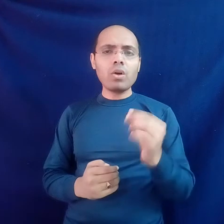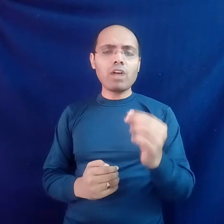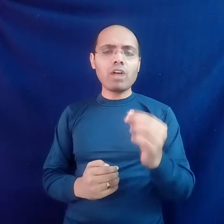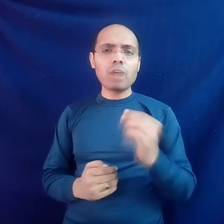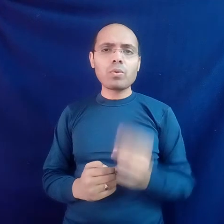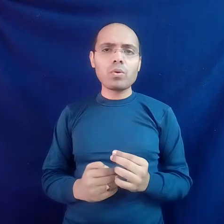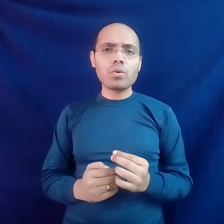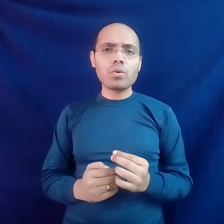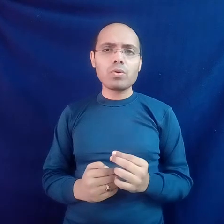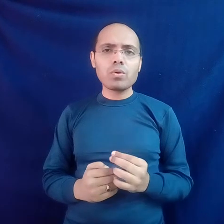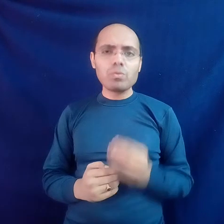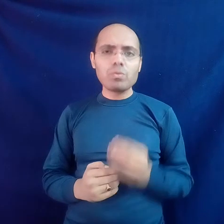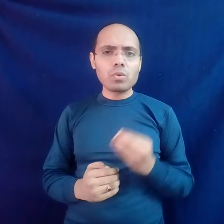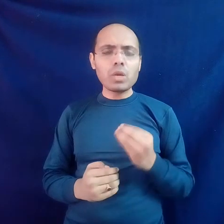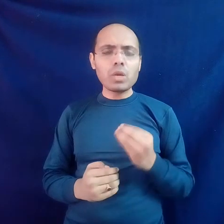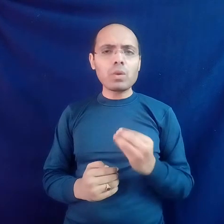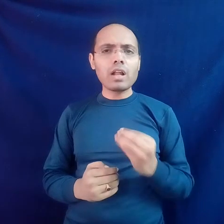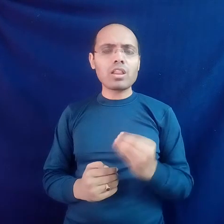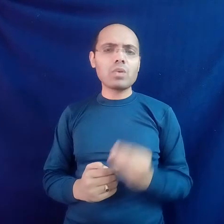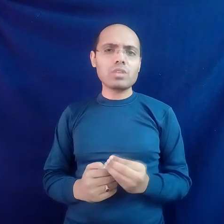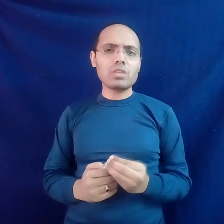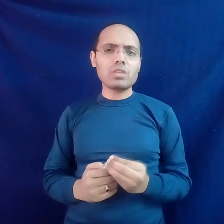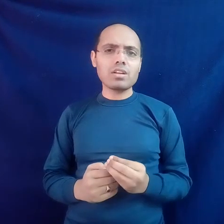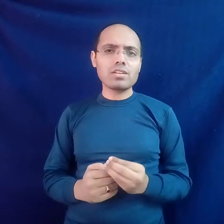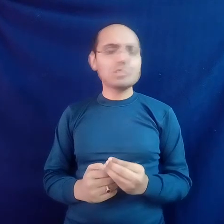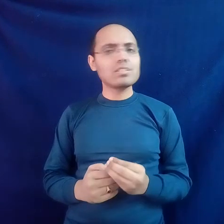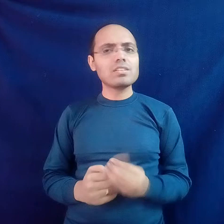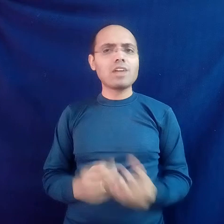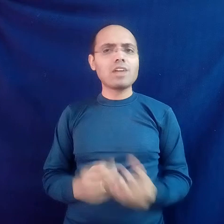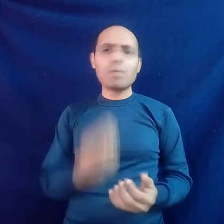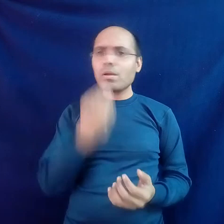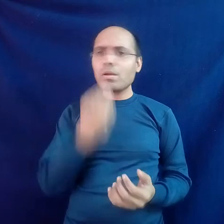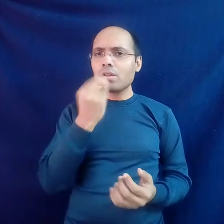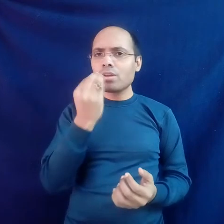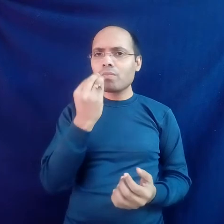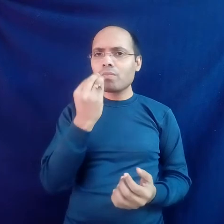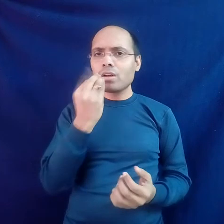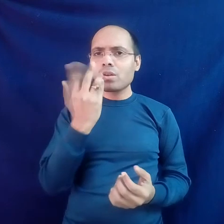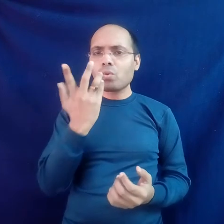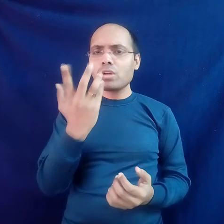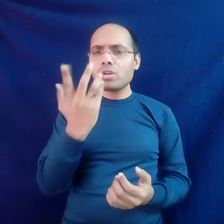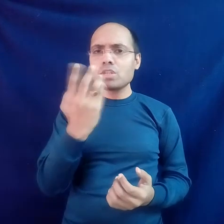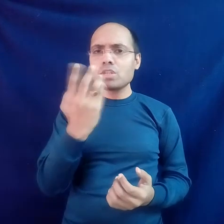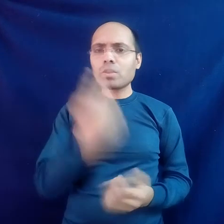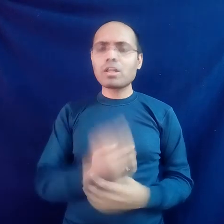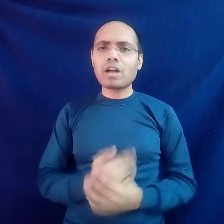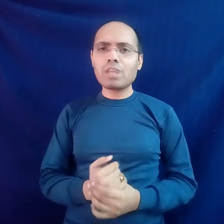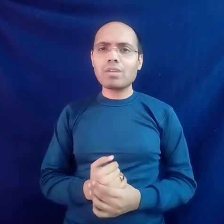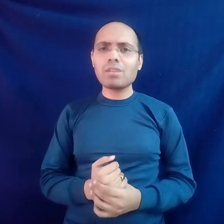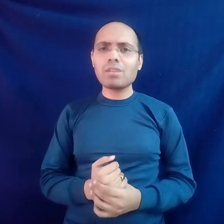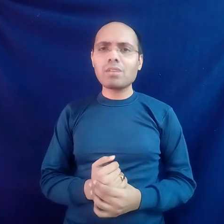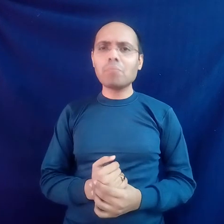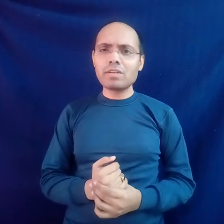और आपको कोई ना कोई लालसा होती है, हमें कोई चीज पसंद है खाने में,